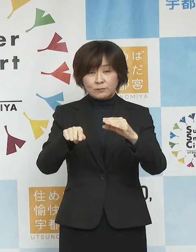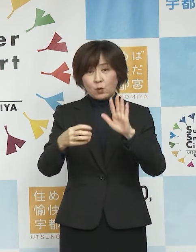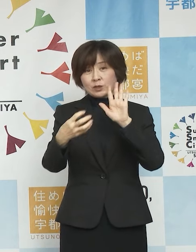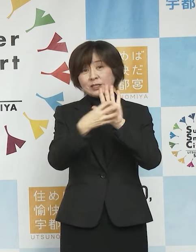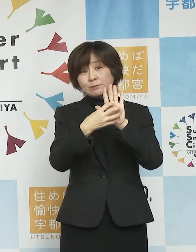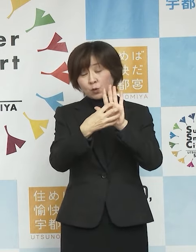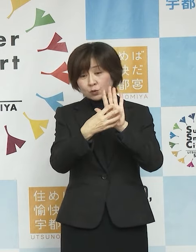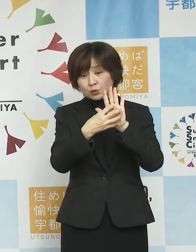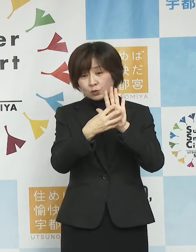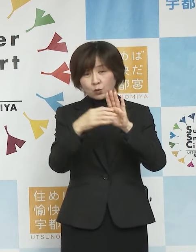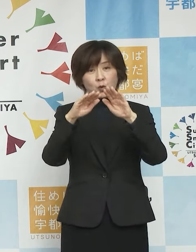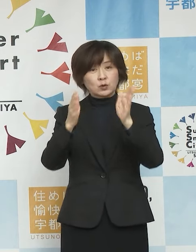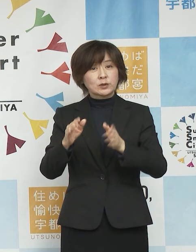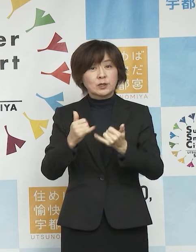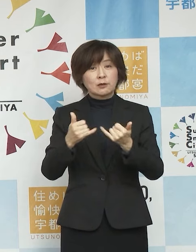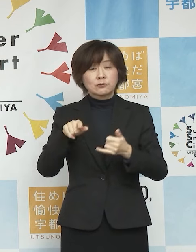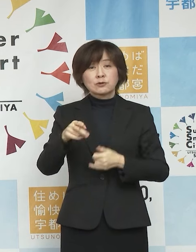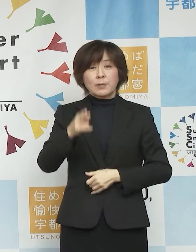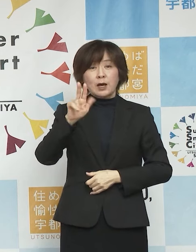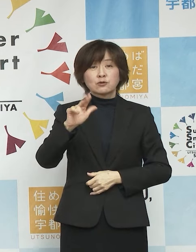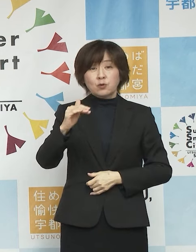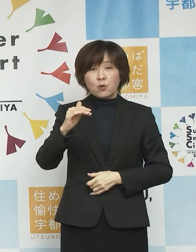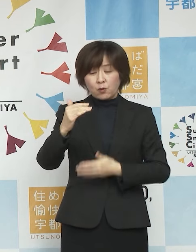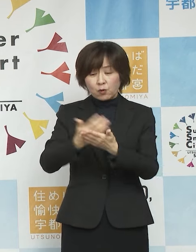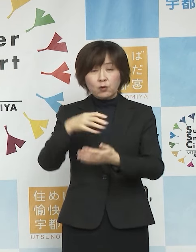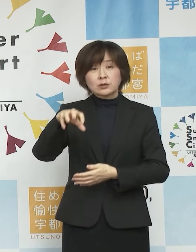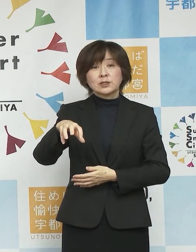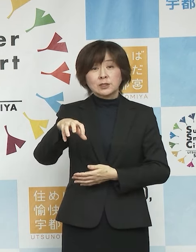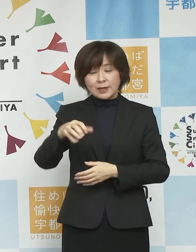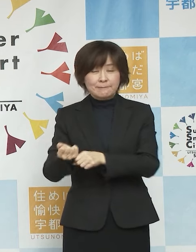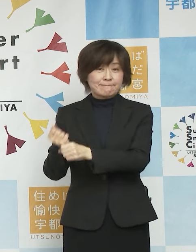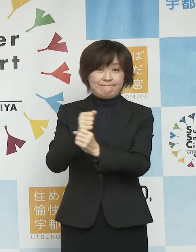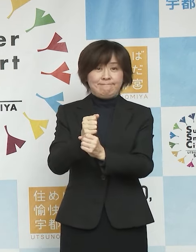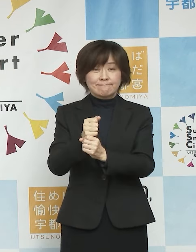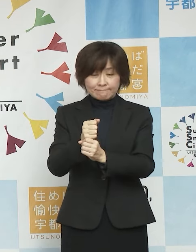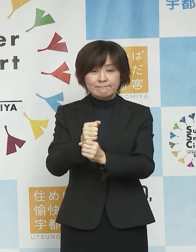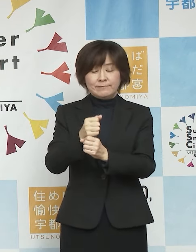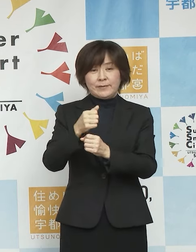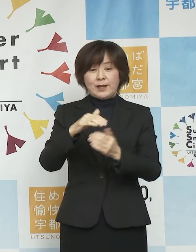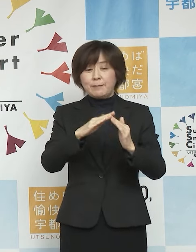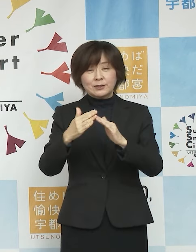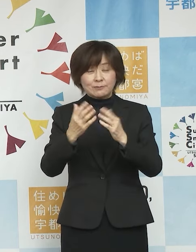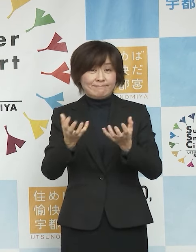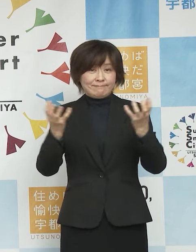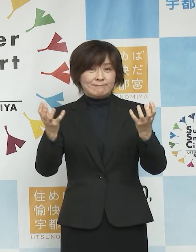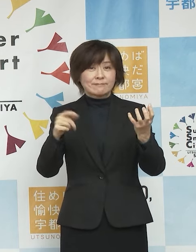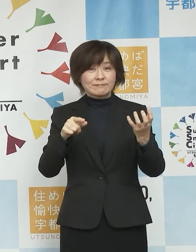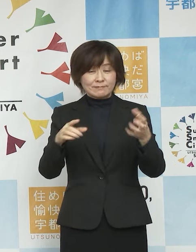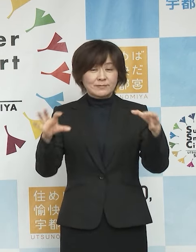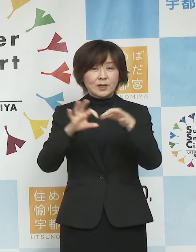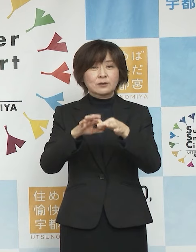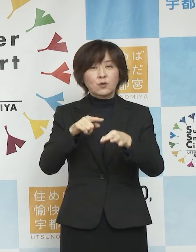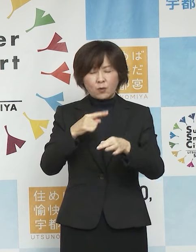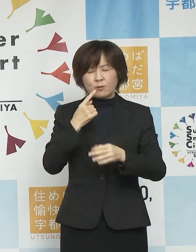的な存在であったパルコ跡地がよみがえって、そして市の発展に寄与していただくことを心から